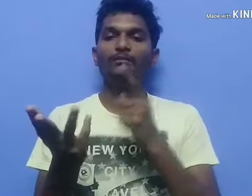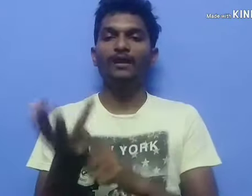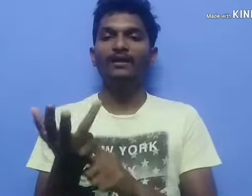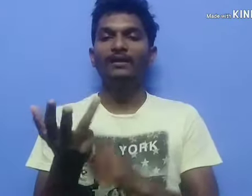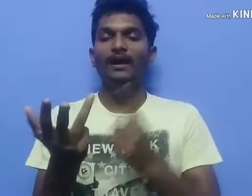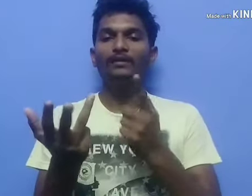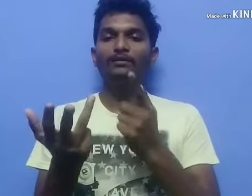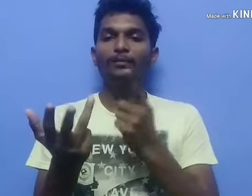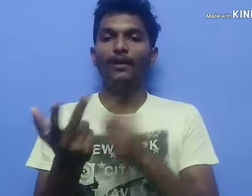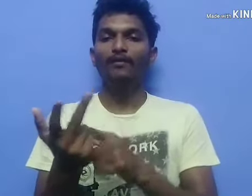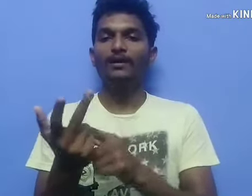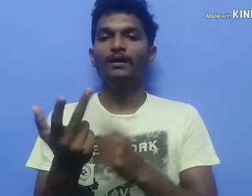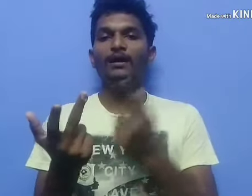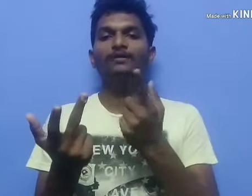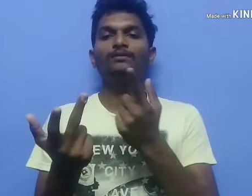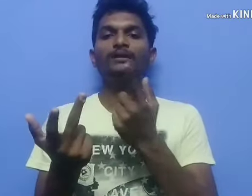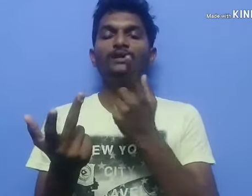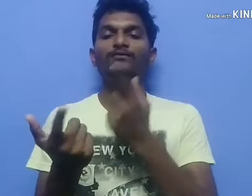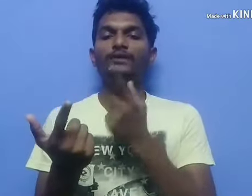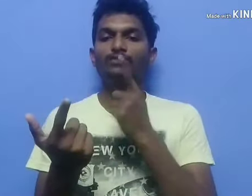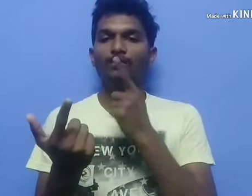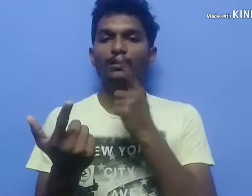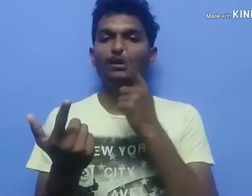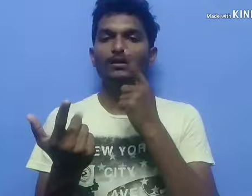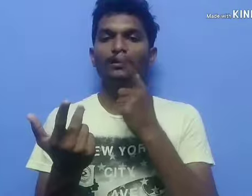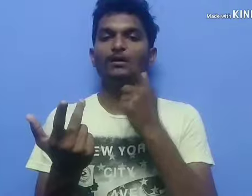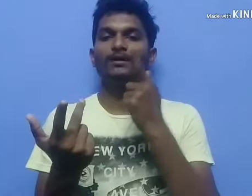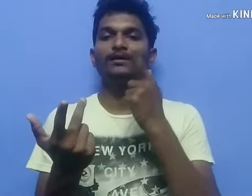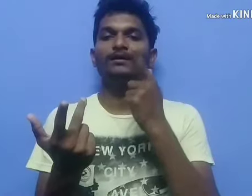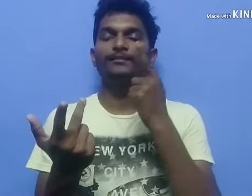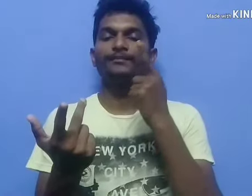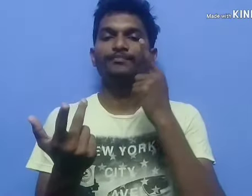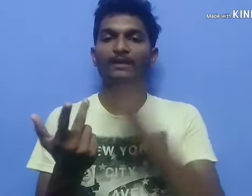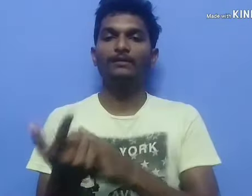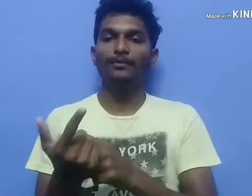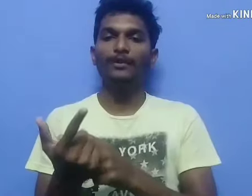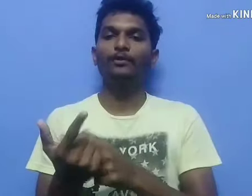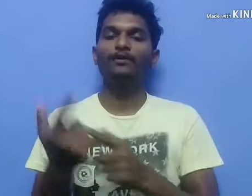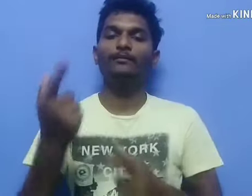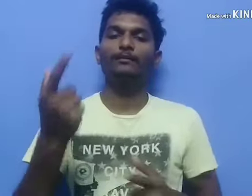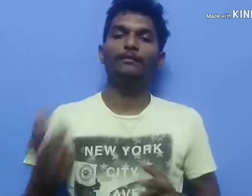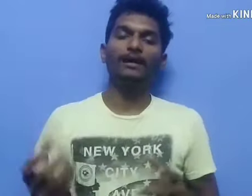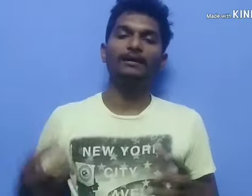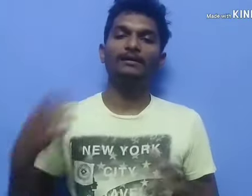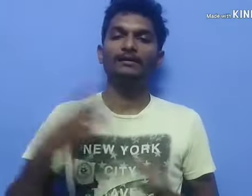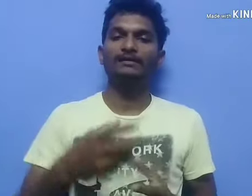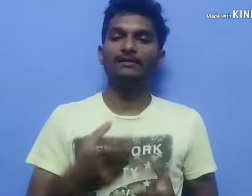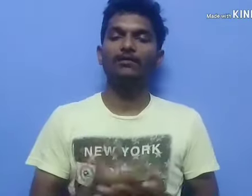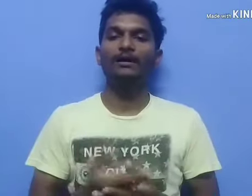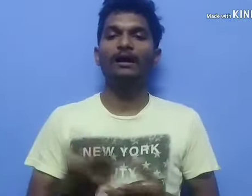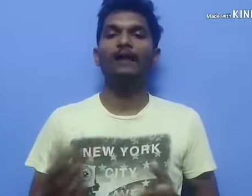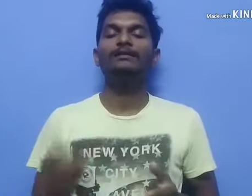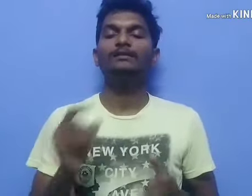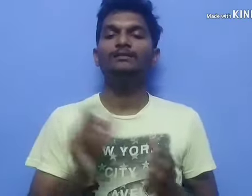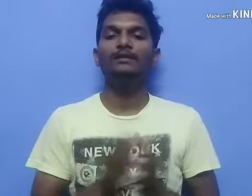மணி, அடுத்து வந்து பவர், அடுத்து வந்து இன்ஃப்ளூயன்ஸ் ஓவர் த பீப்புள், மக்கள்கிட்ட இருக்க செல்வாக்கு. அடுத்து வந்து